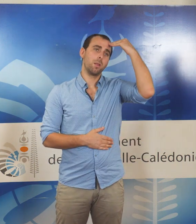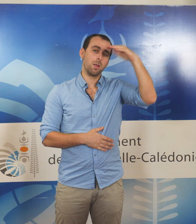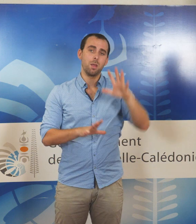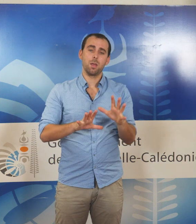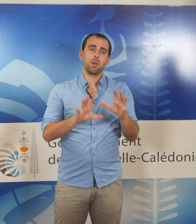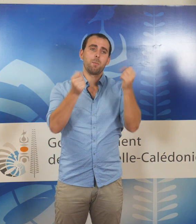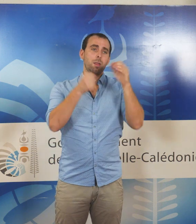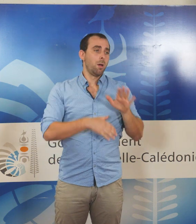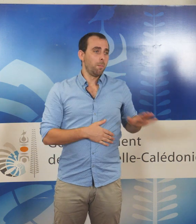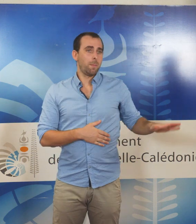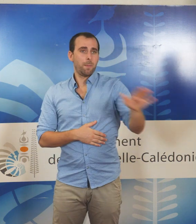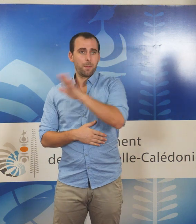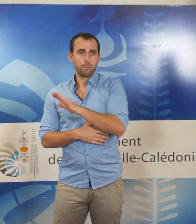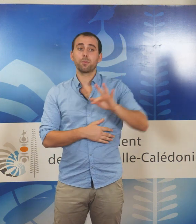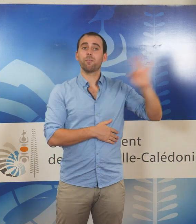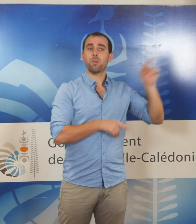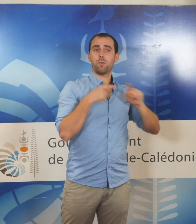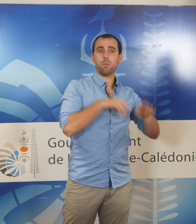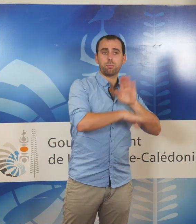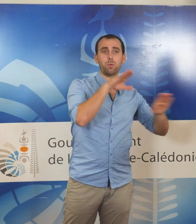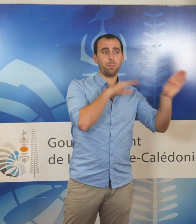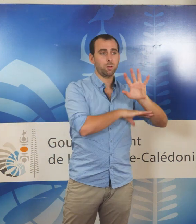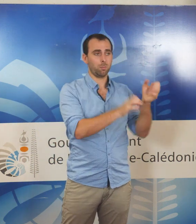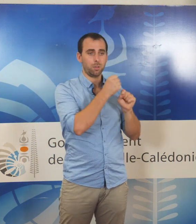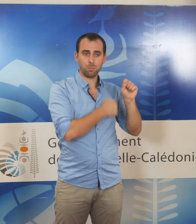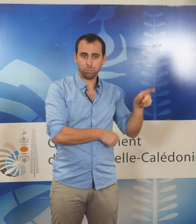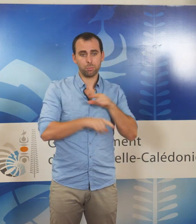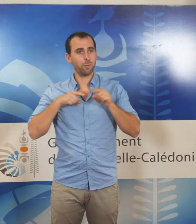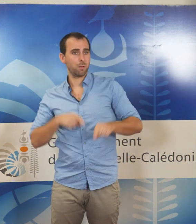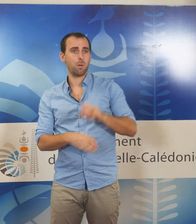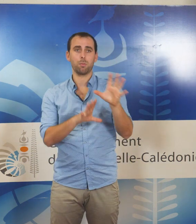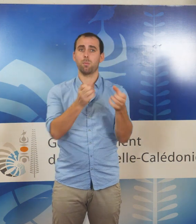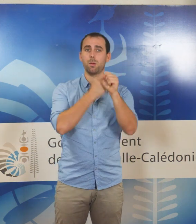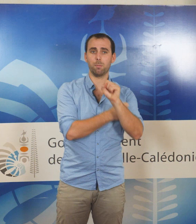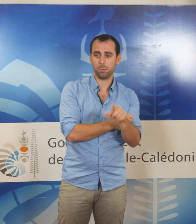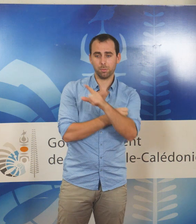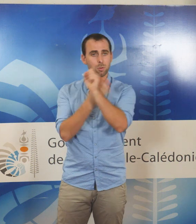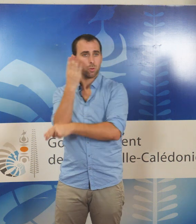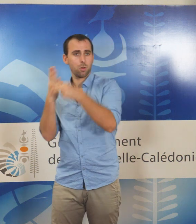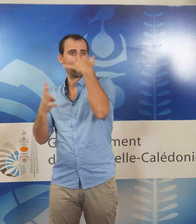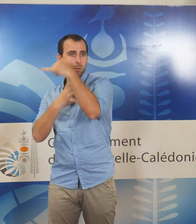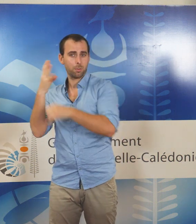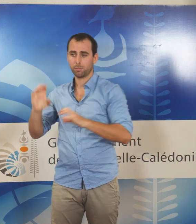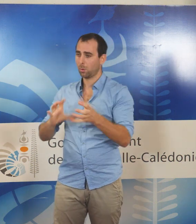que le Haut-Saria a ses compétences, le gouvernement a ses compétences, les provinces ont leurs